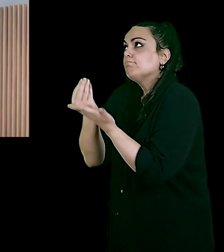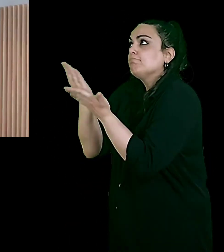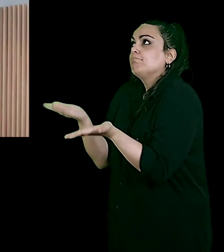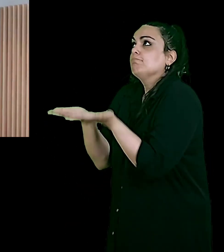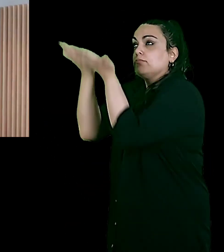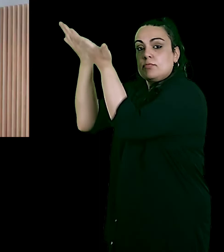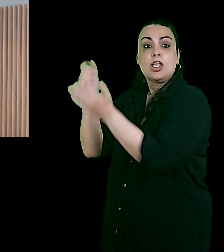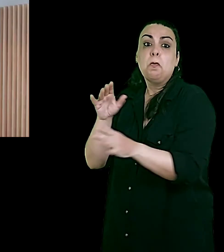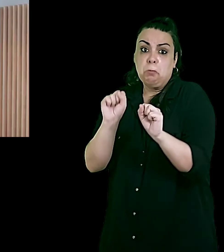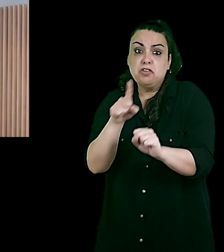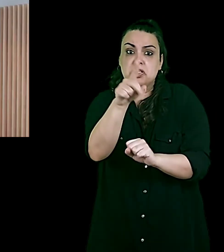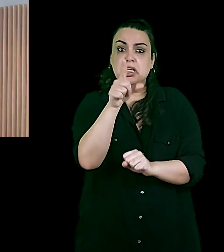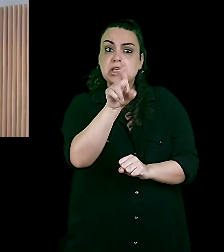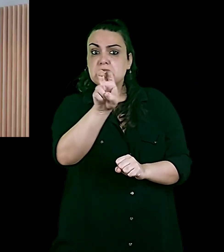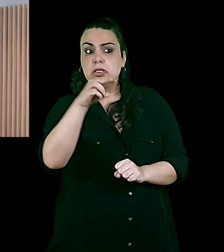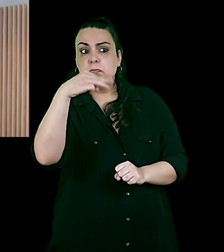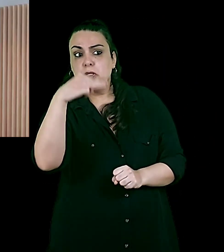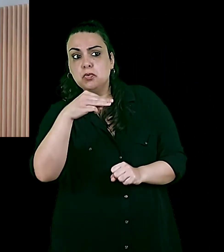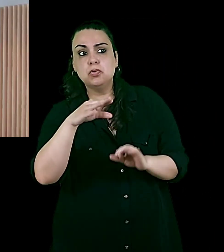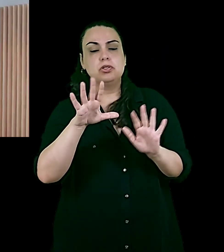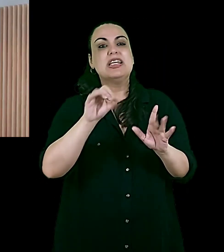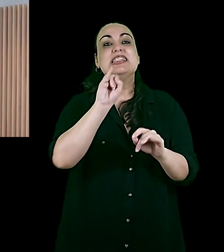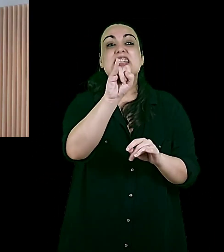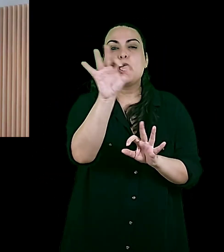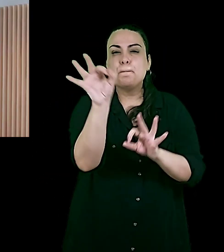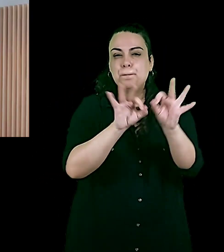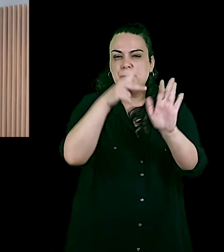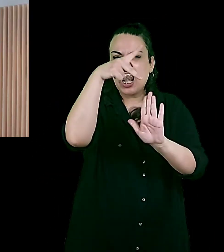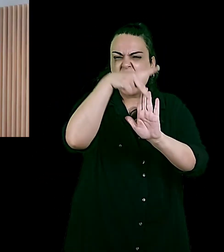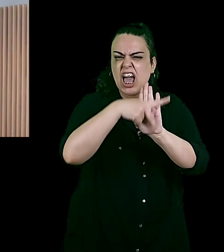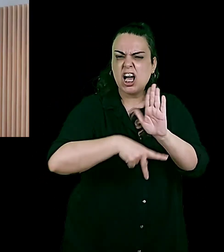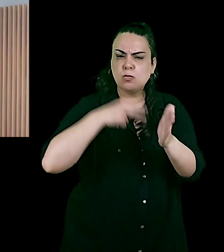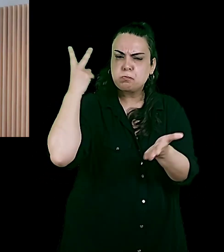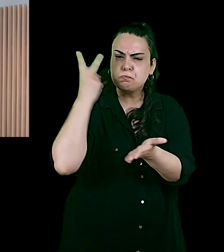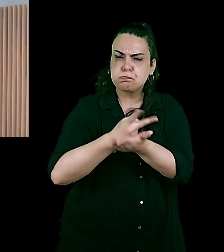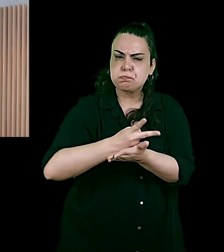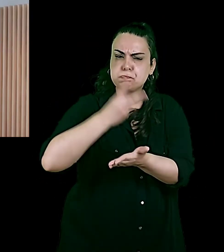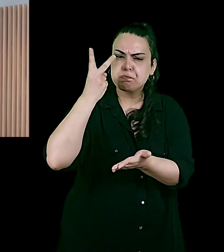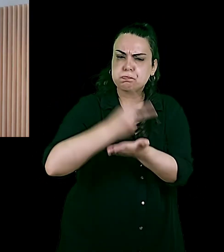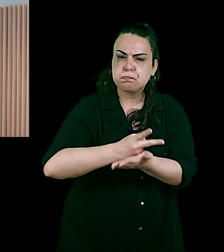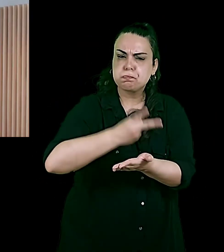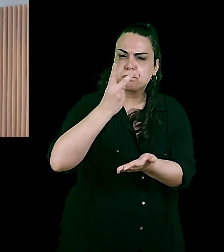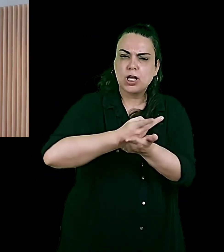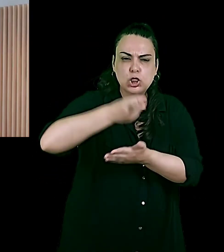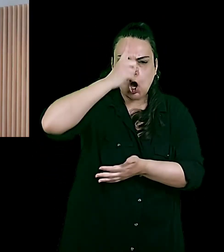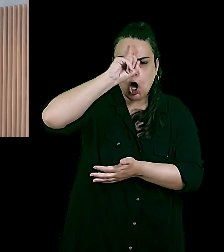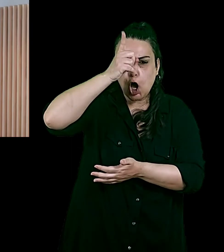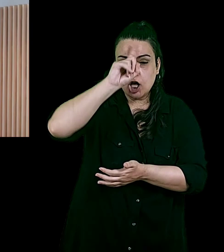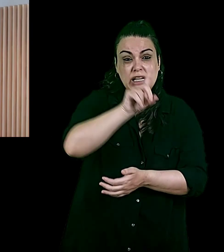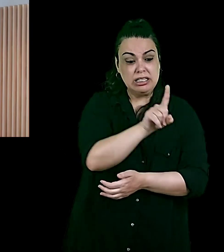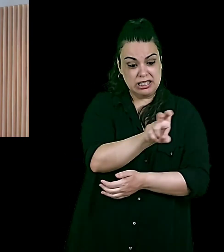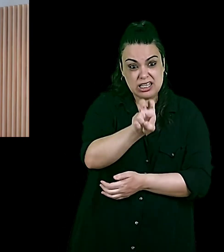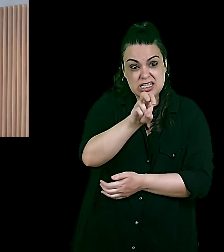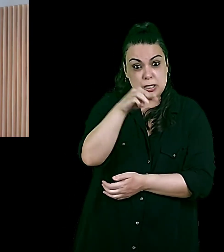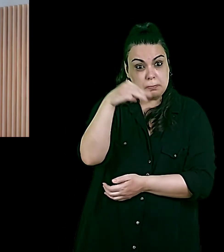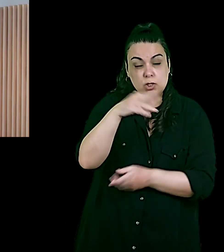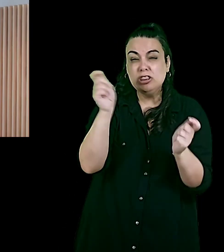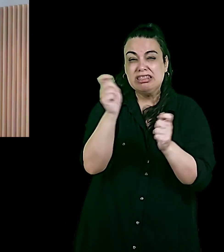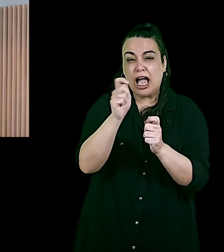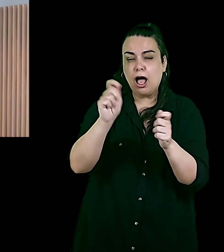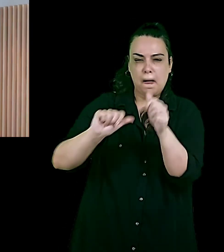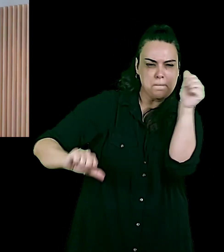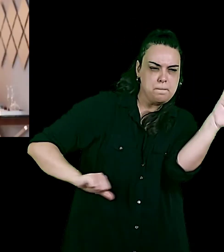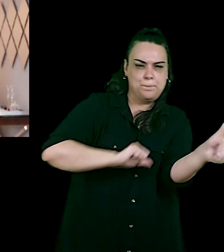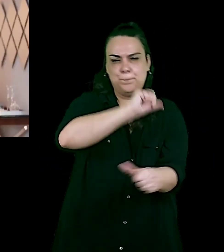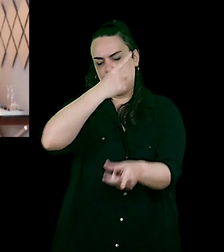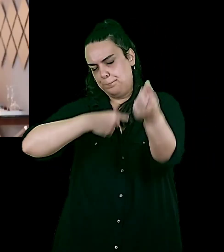para aquilo. Vai ver, você tem 15 minutos, mas se ele for um plano constante, isso vai ser o suficiente. 15 minutos podem mudar 15 anos